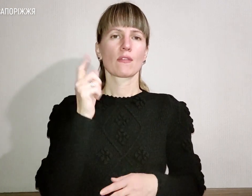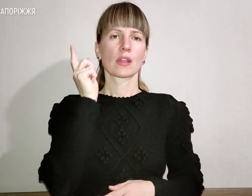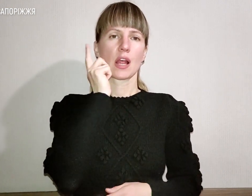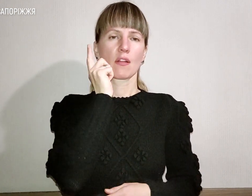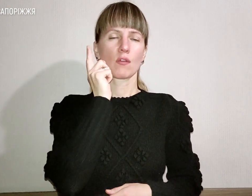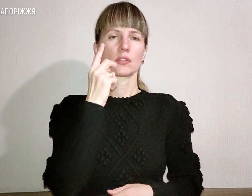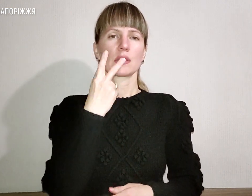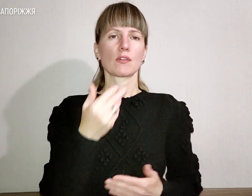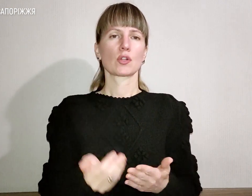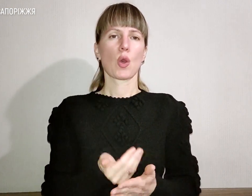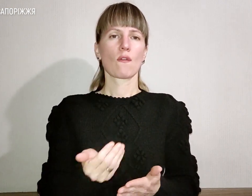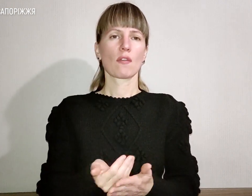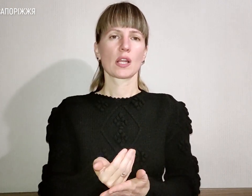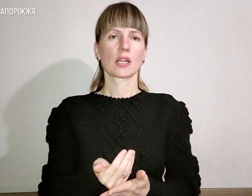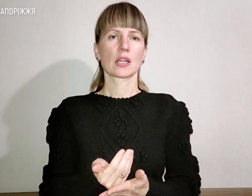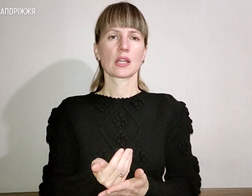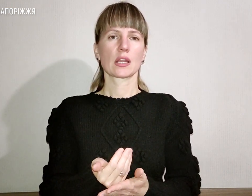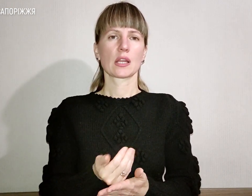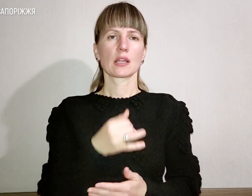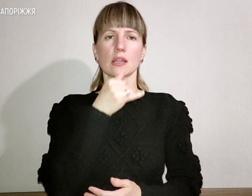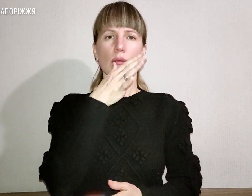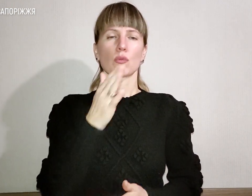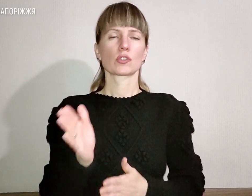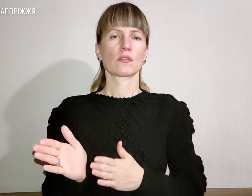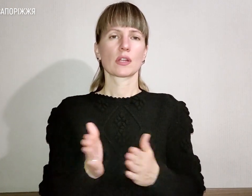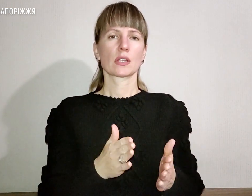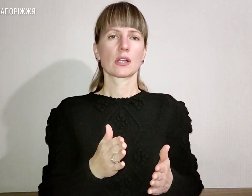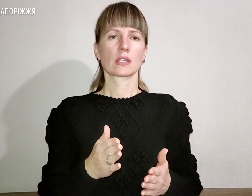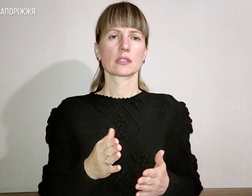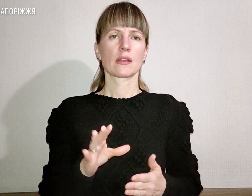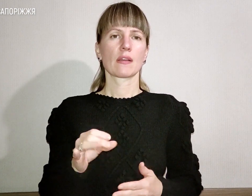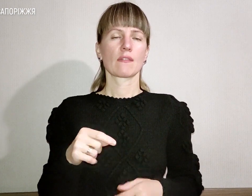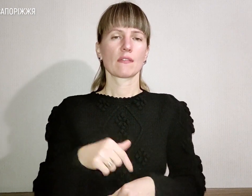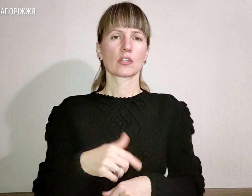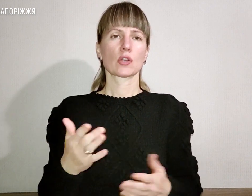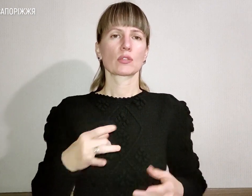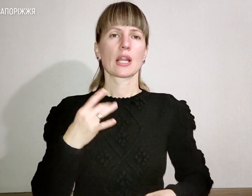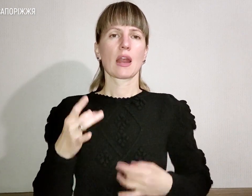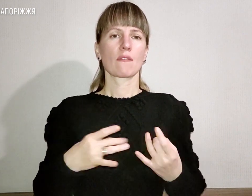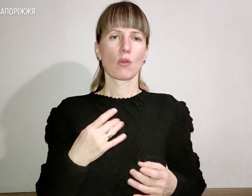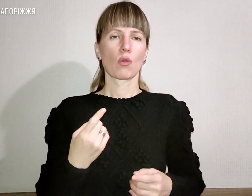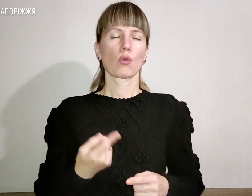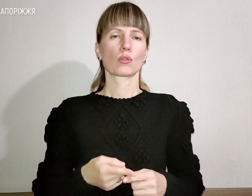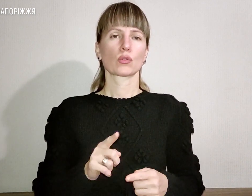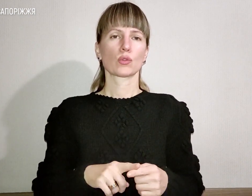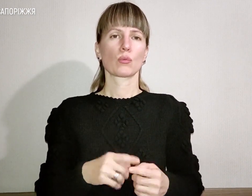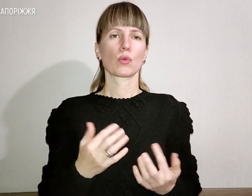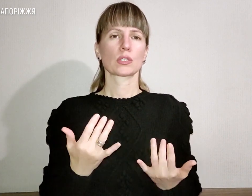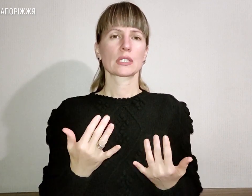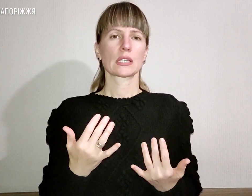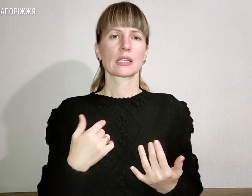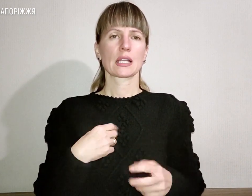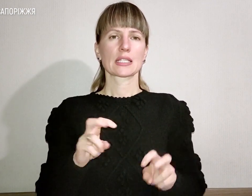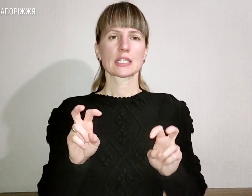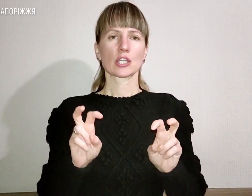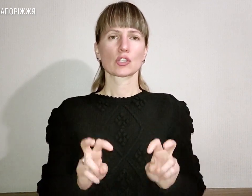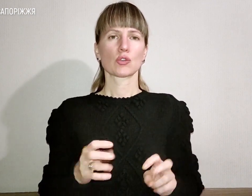дивлюся новини. Не можу відкласти, просто відчуваю якусь тривогу, тому скільки от я сижу в телефоні, стільки